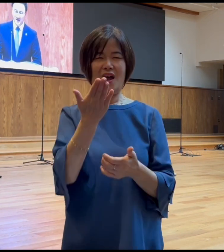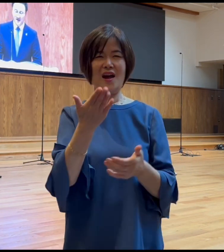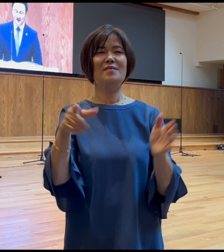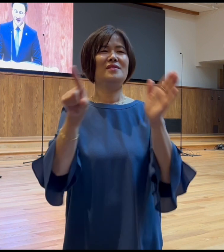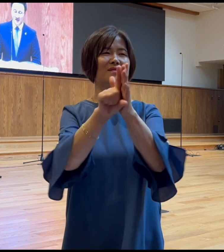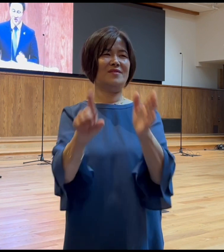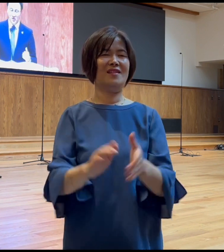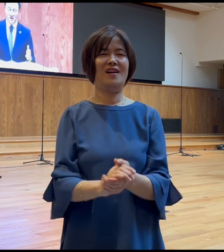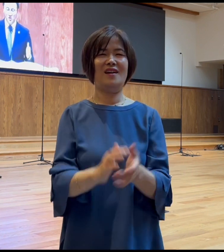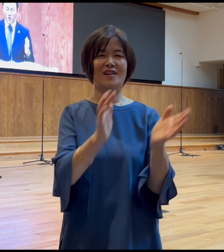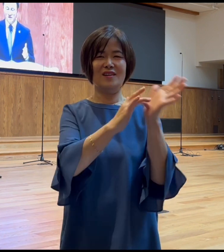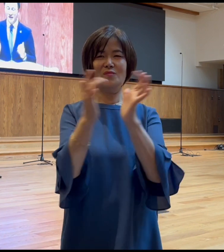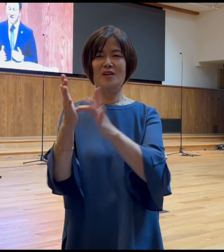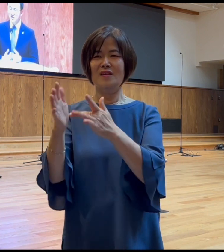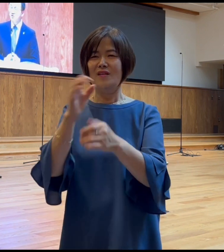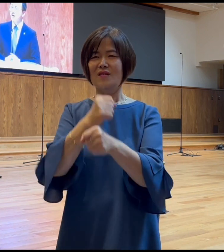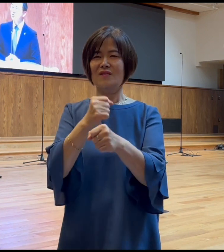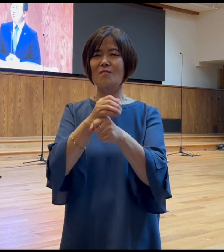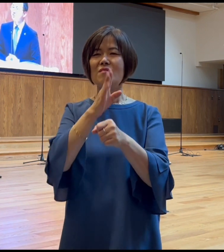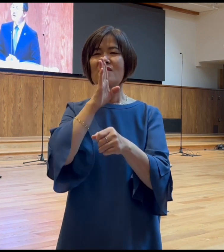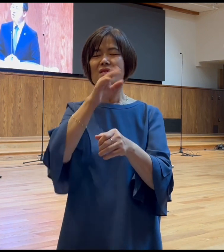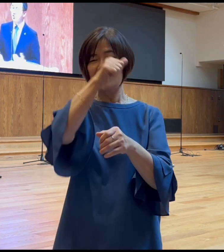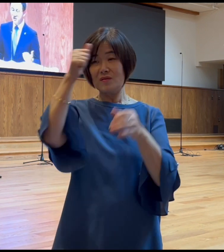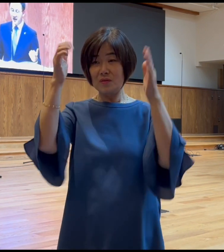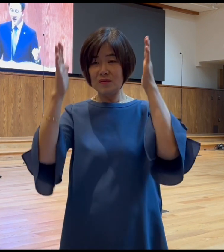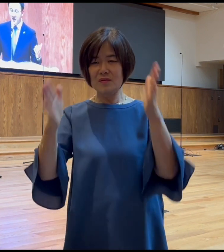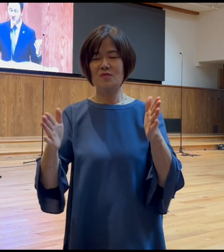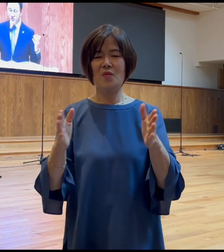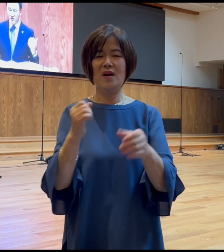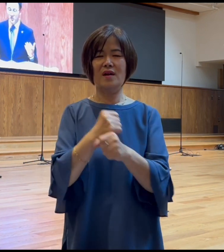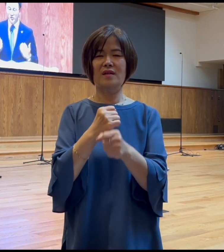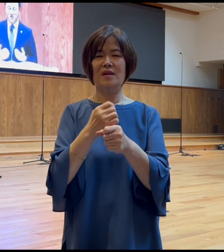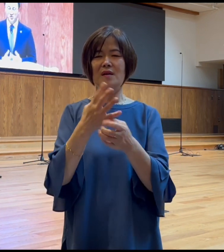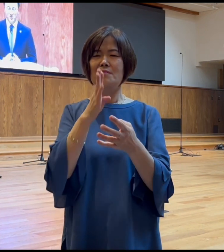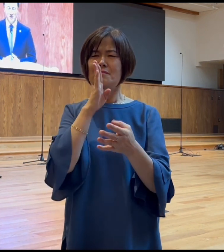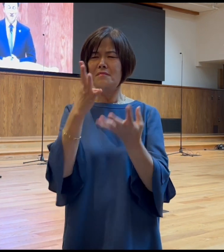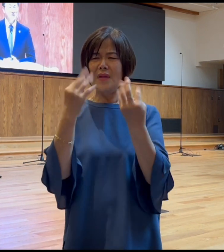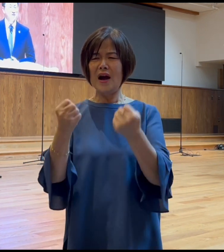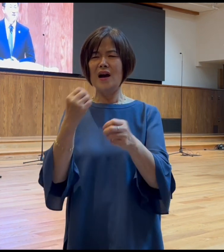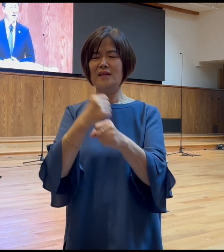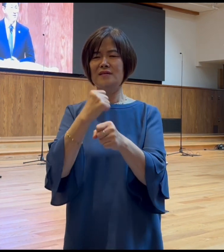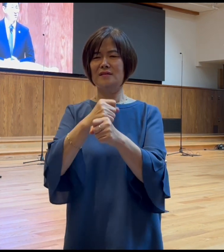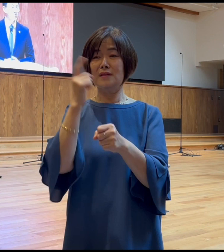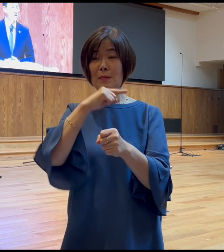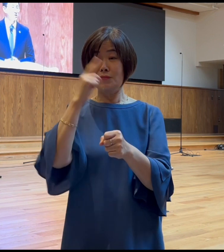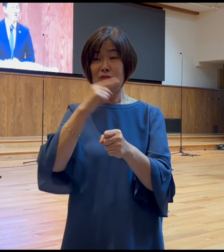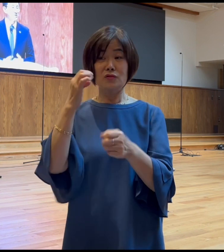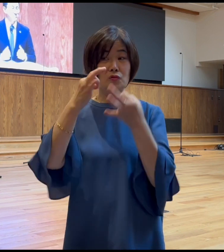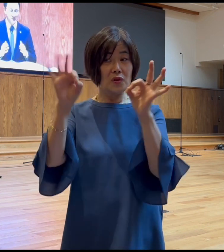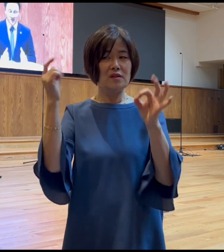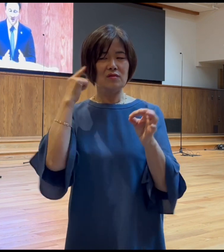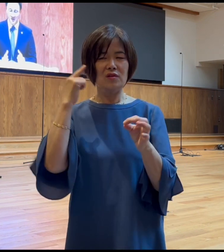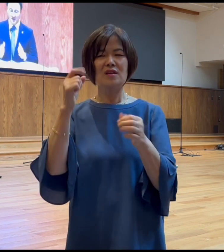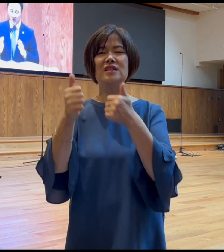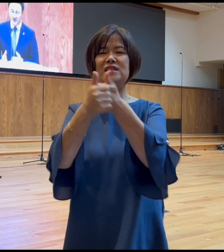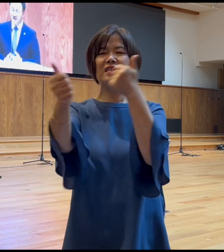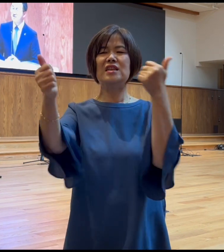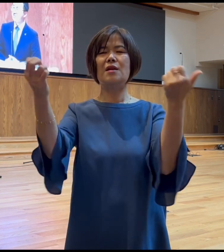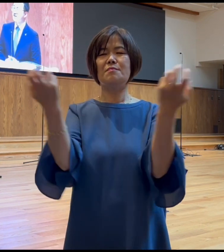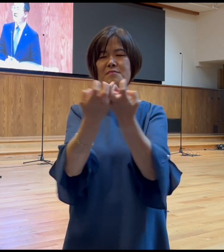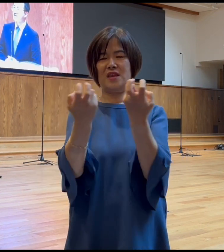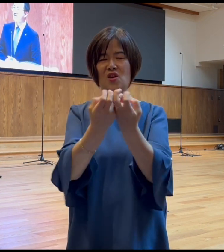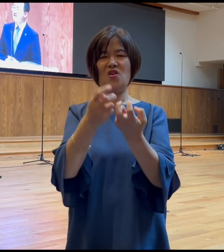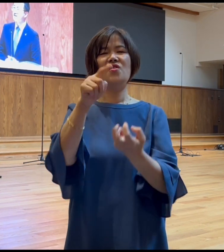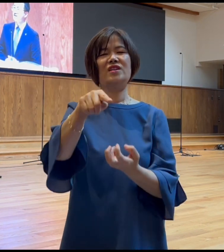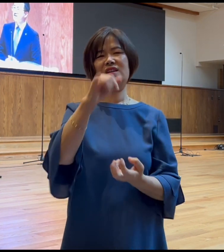것입니다. 예수님께서 공생의 사역 동안 수많은 존재의 부정 속에서도 승리하실 수 있었던 비결이 여기에